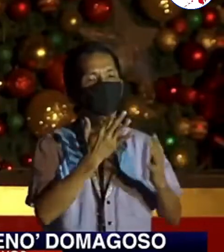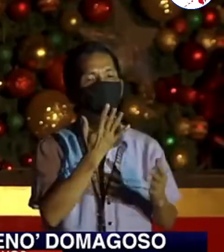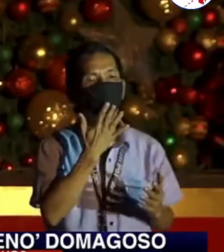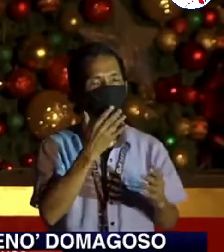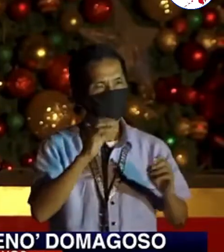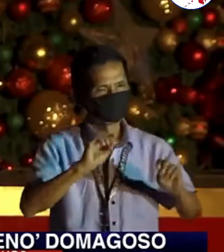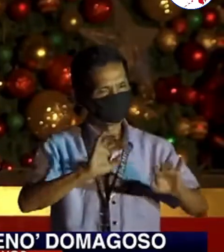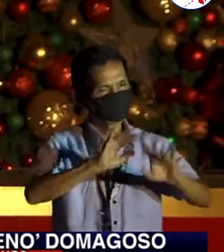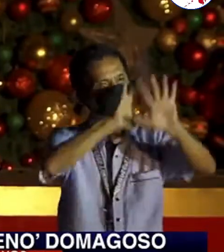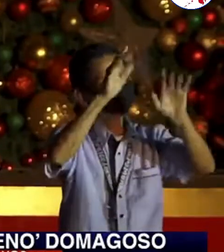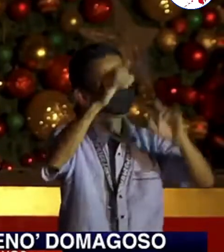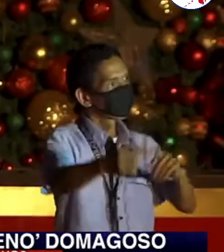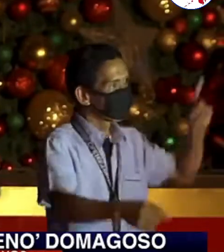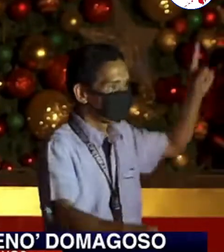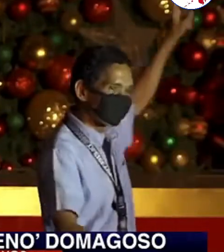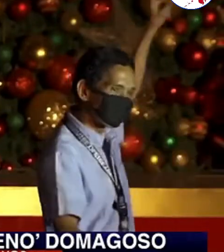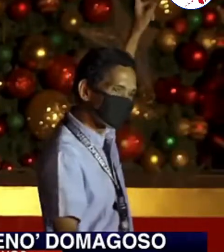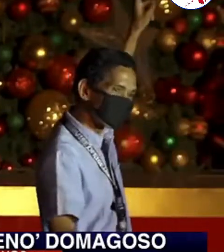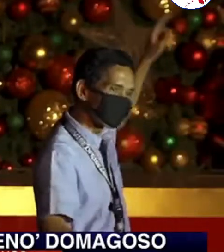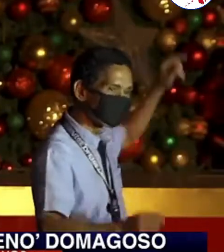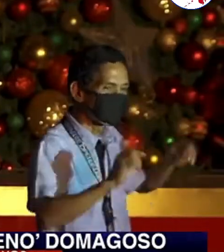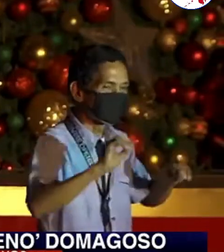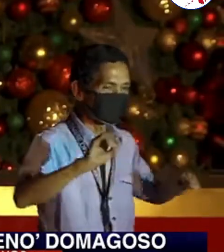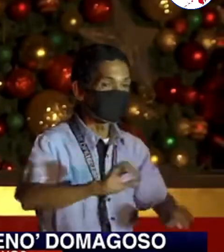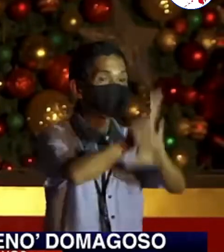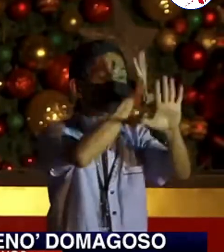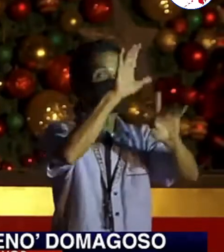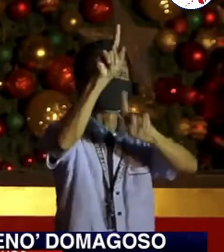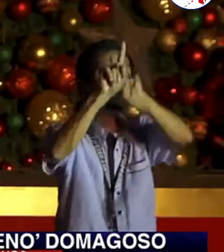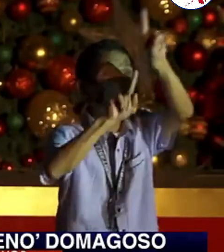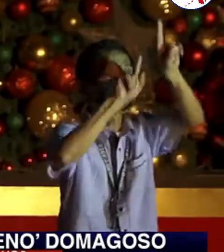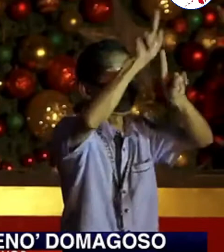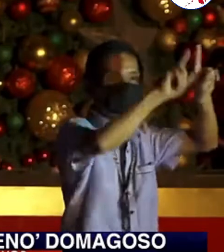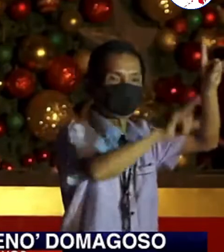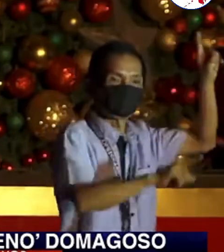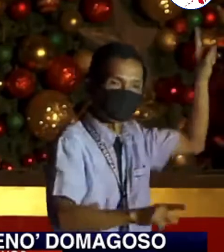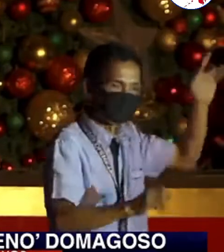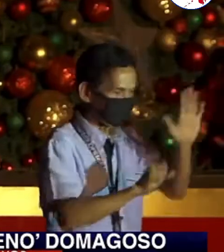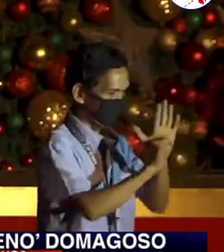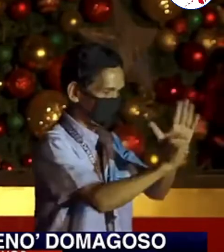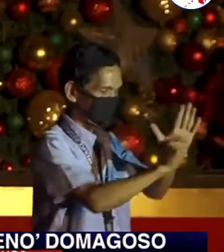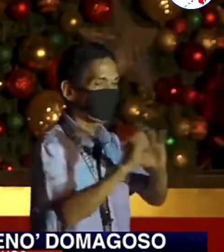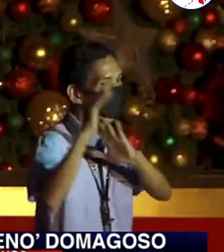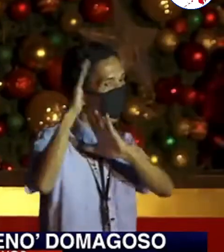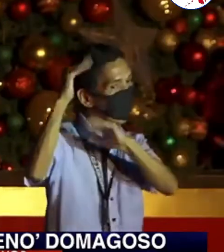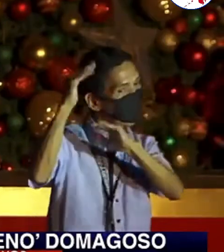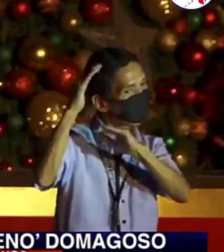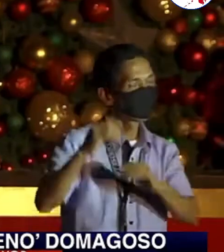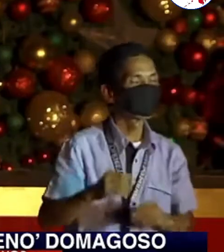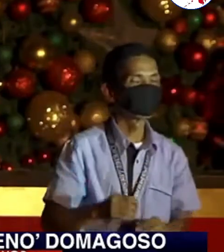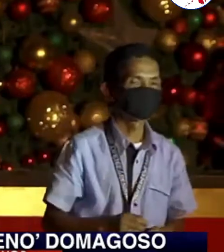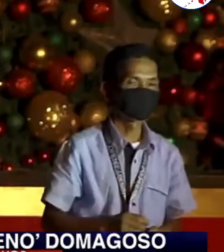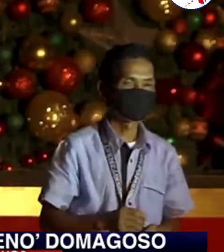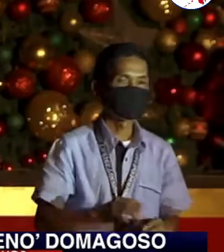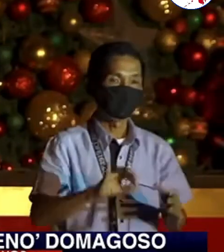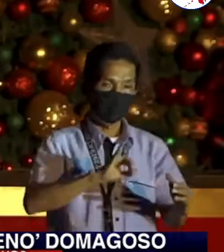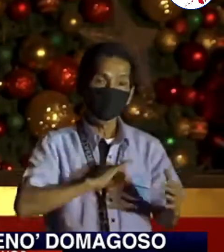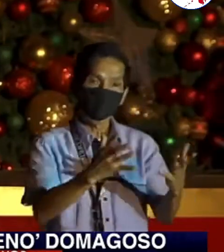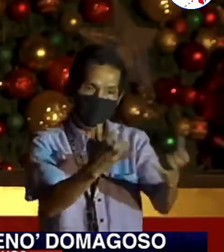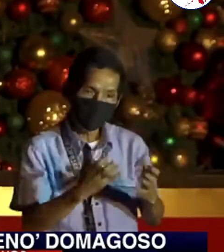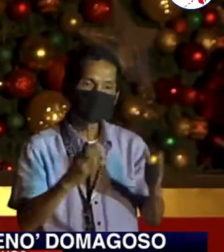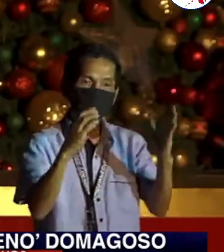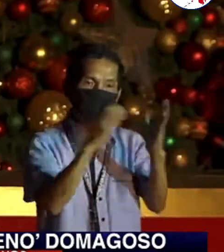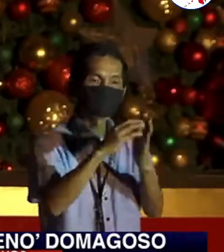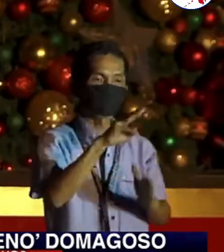ito. Sa dulo nito ay may sinagtala. Symbol of hope. I want the city